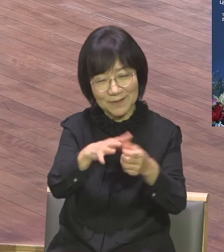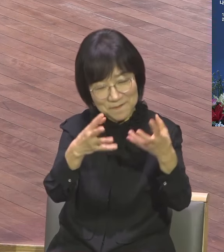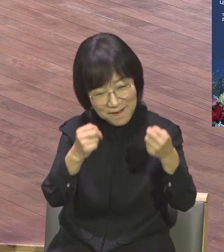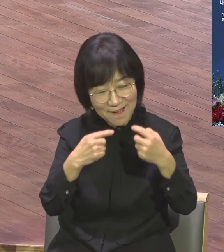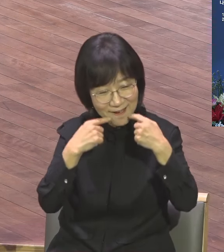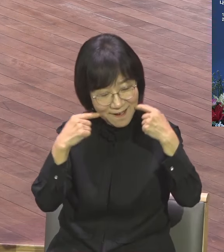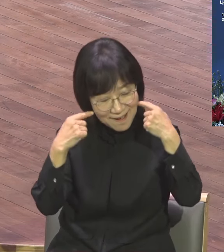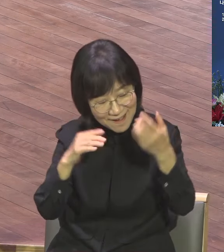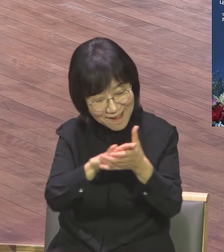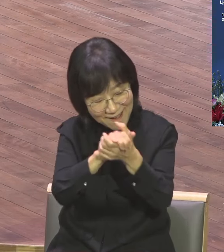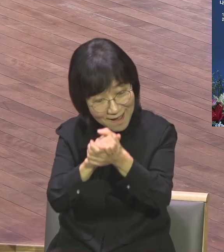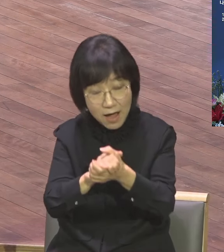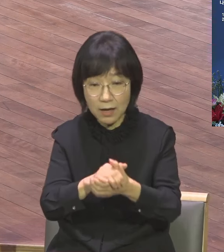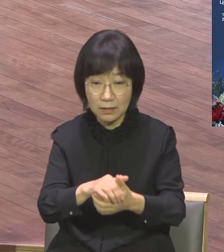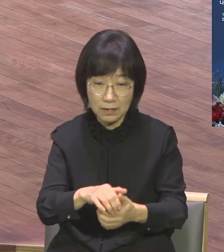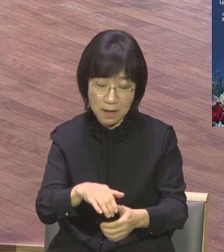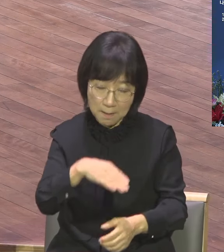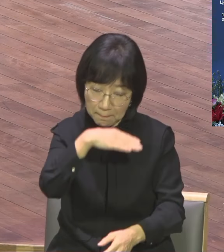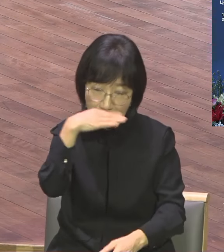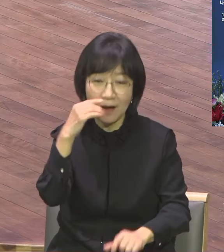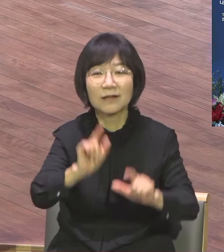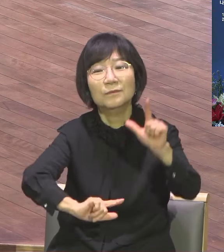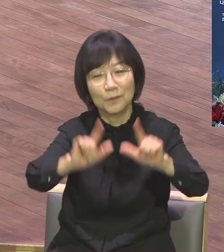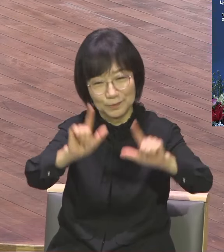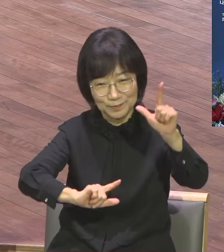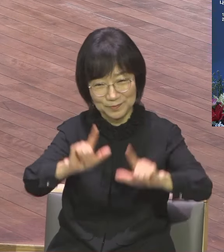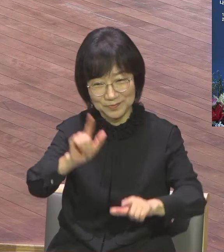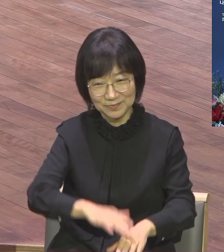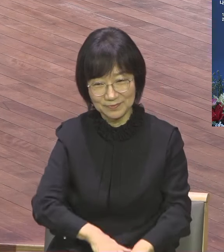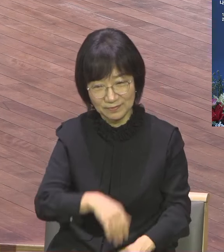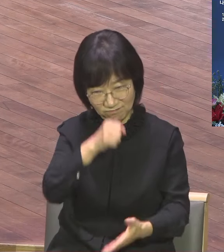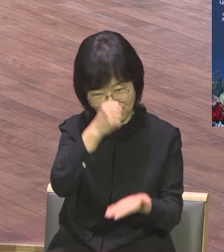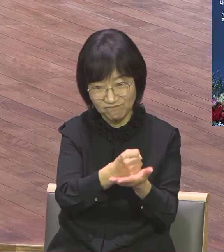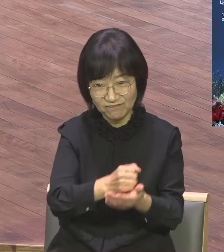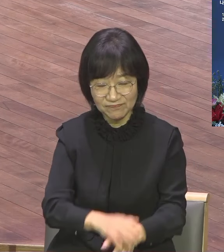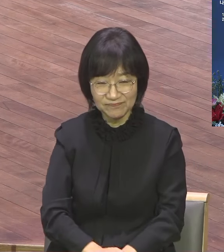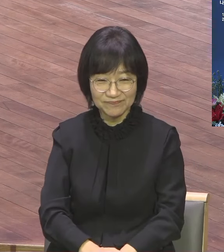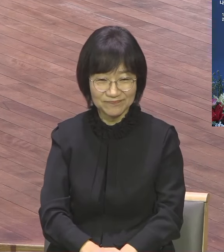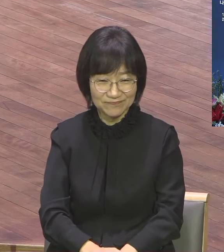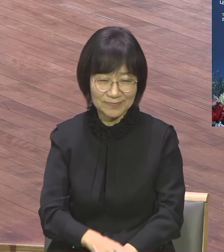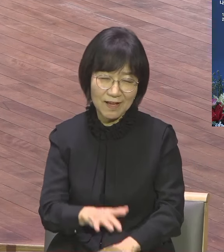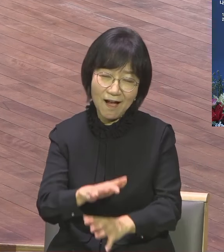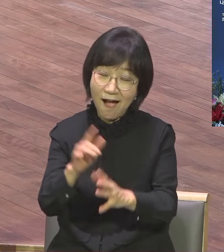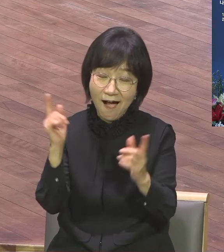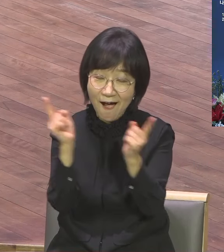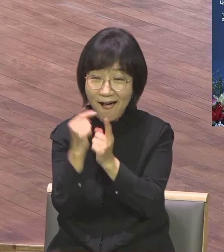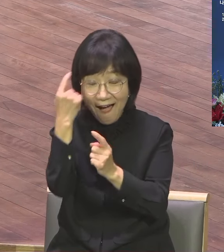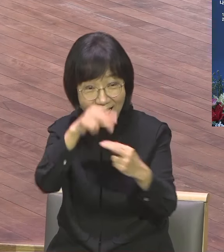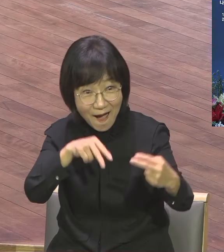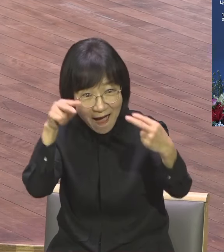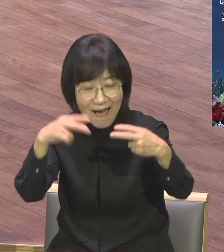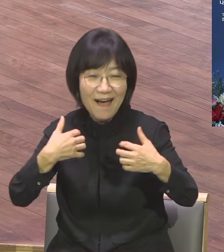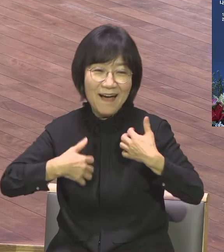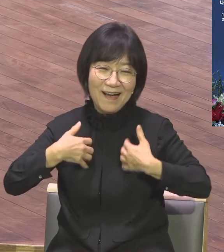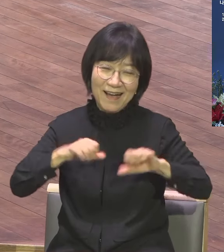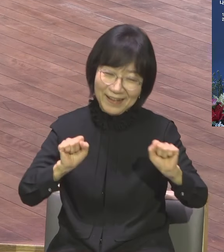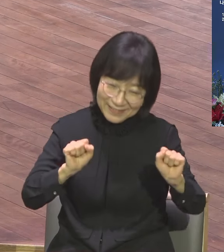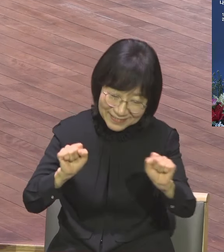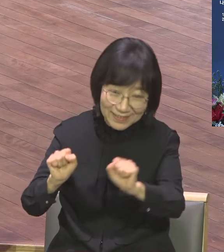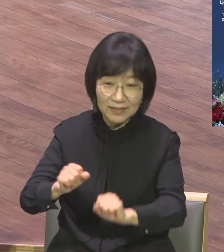그게 정상이에요. 그게 정상이라고. 만나면 너무 사랑이 넘쳐.